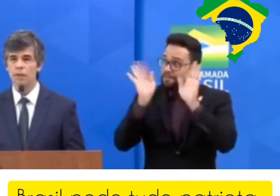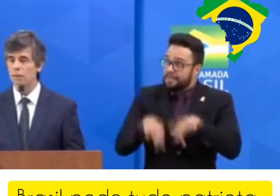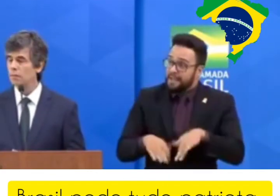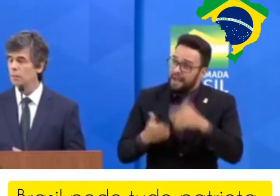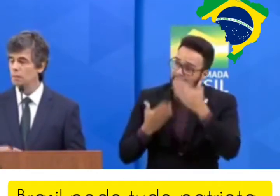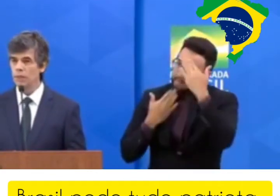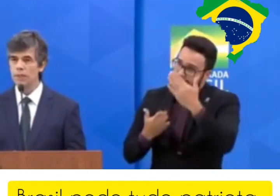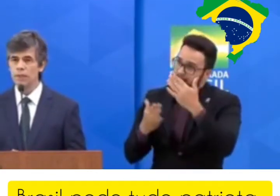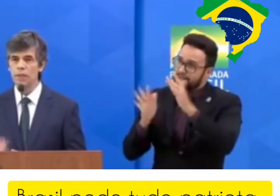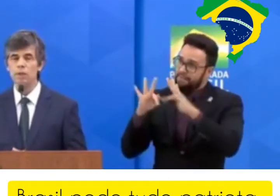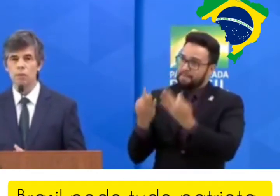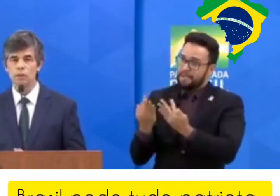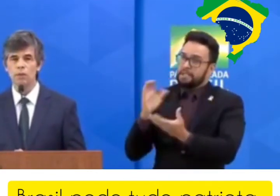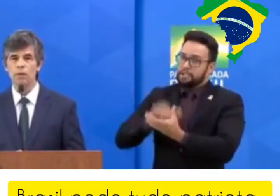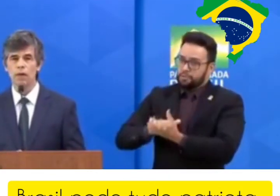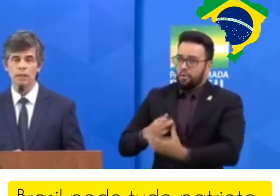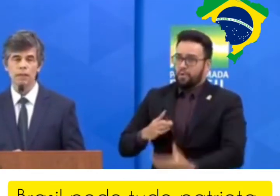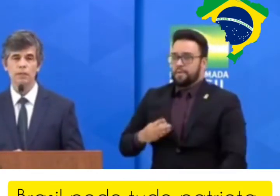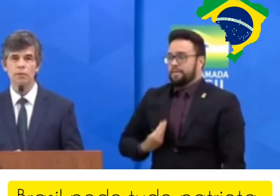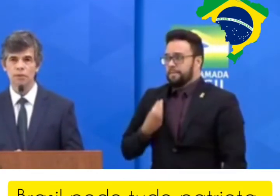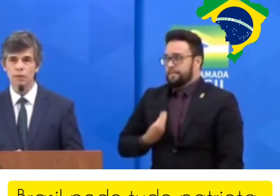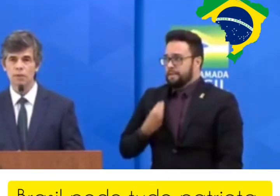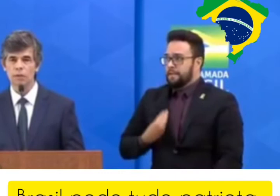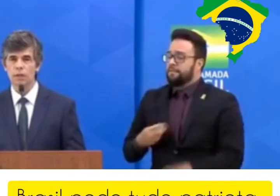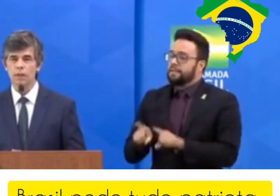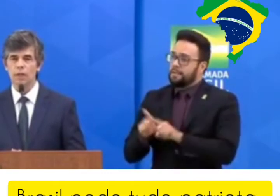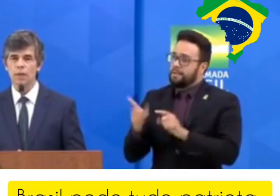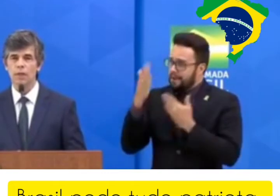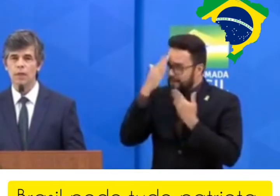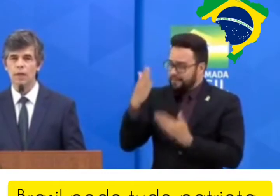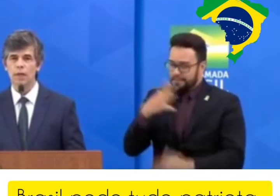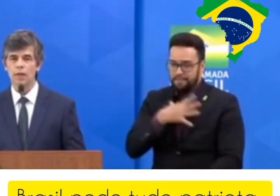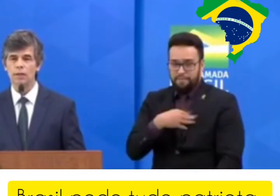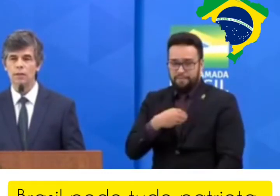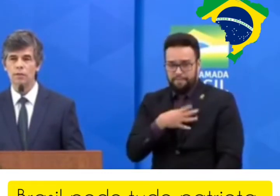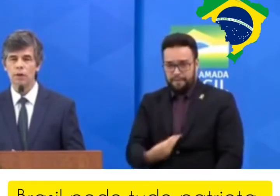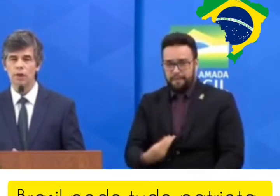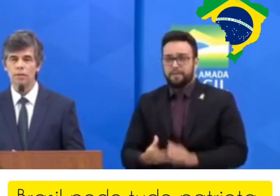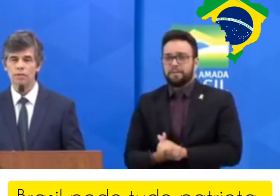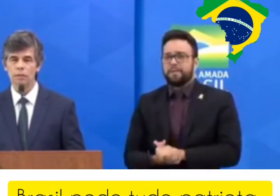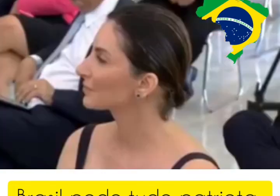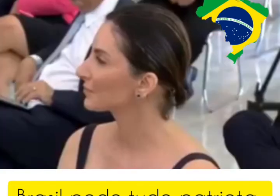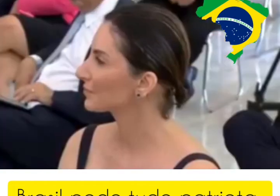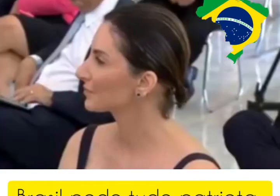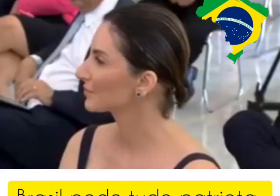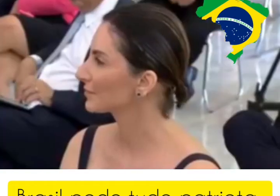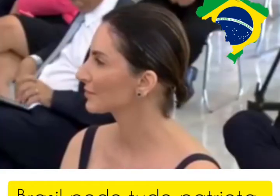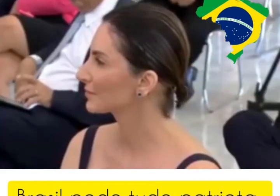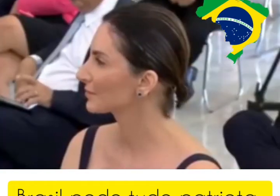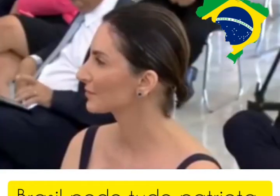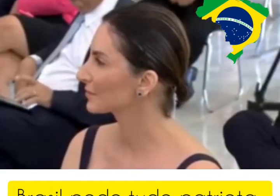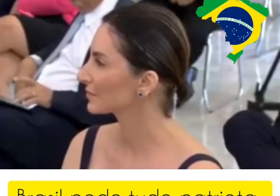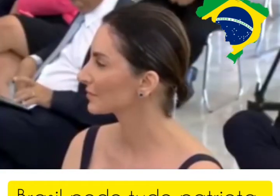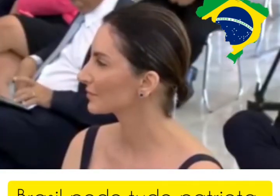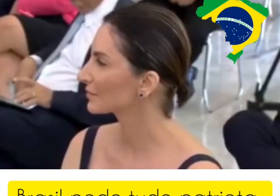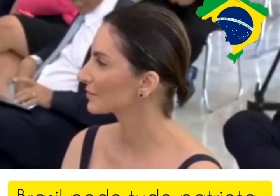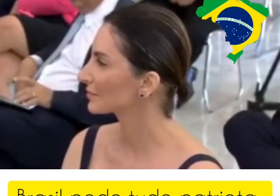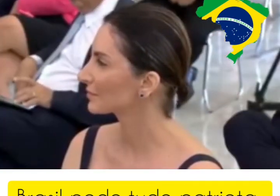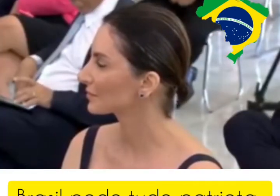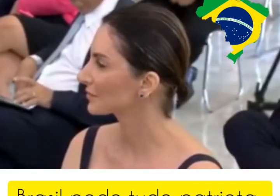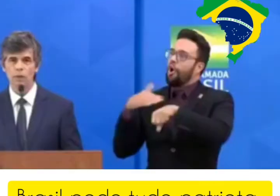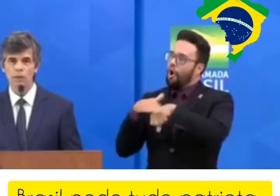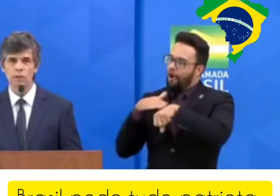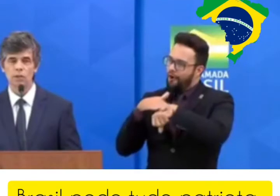minha família, minha mulher está aqui, minha esposa, agradecer meus filhos. Isso foi, a gente conversou antes de eu assumir essa